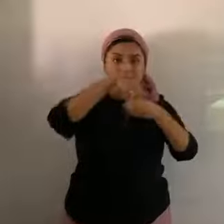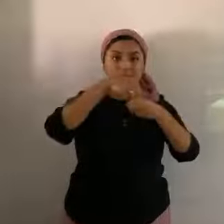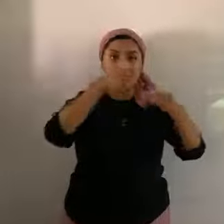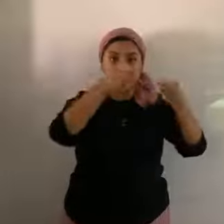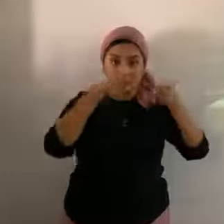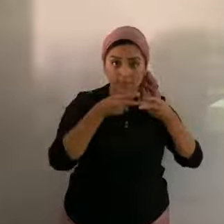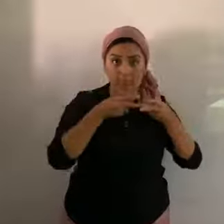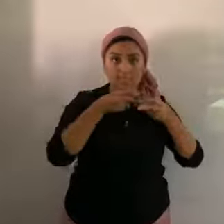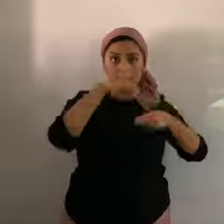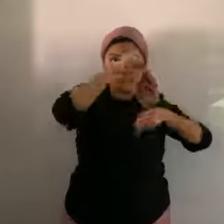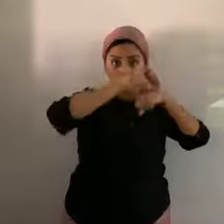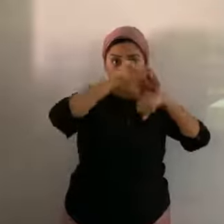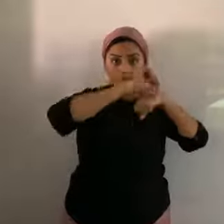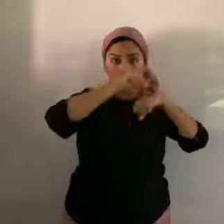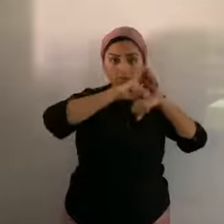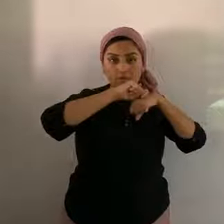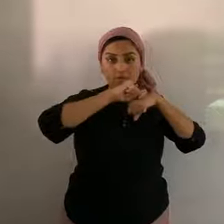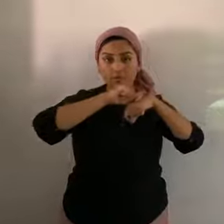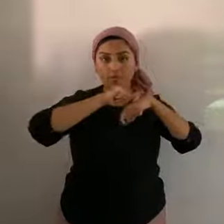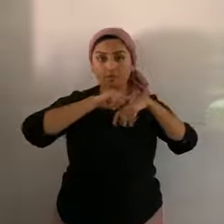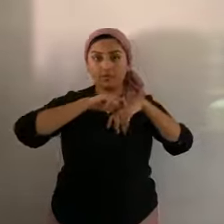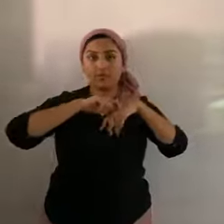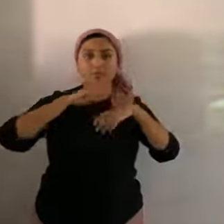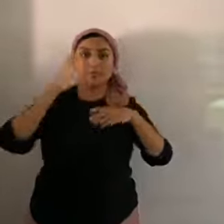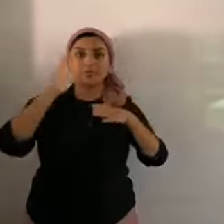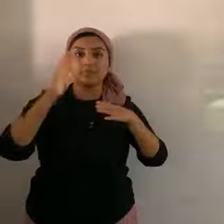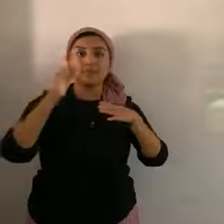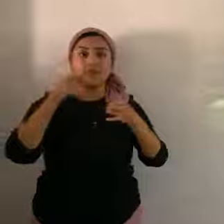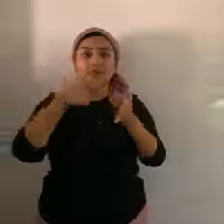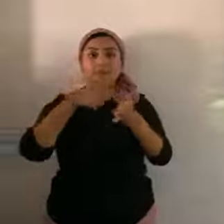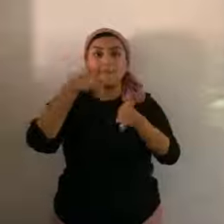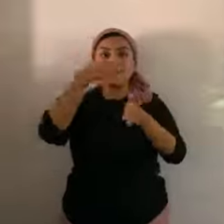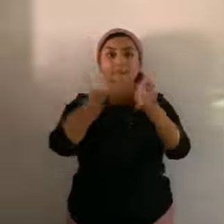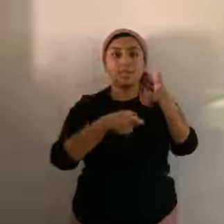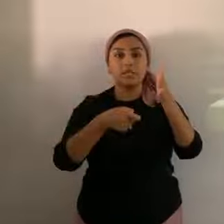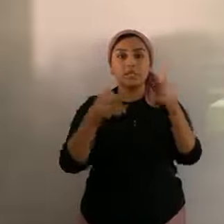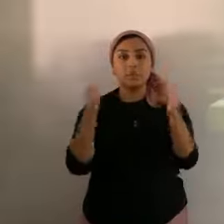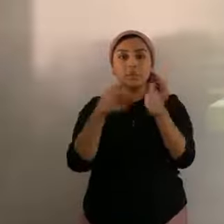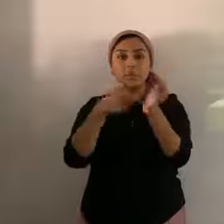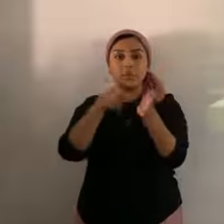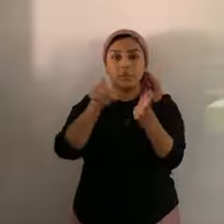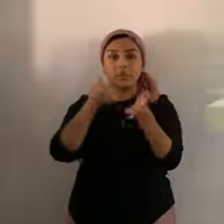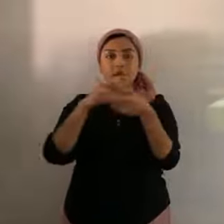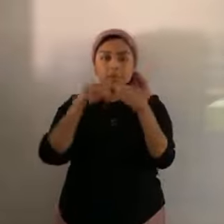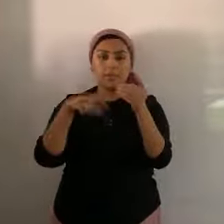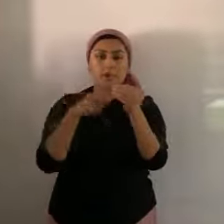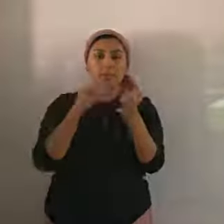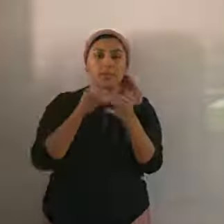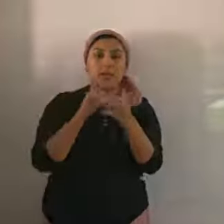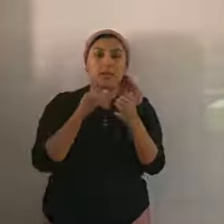templo? Se hacía un pequeño cobro, Flavio Josefo habla sobre eso.